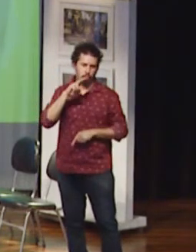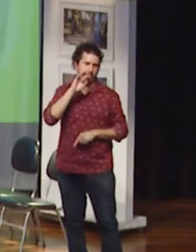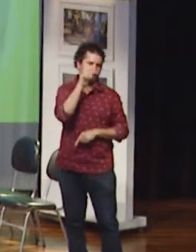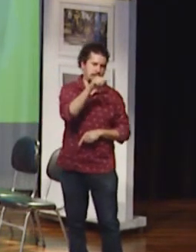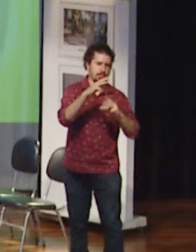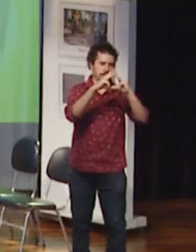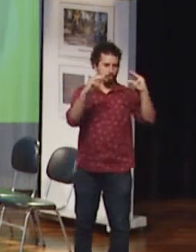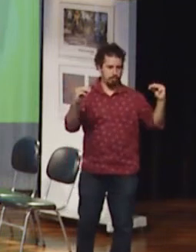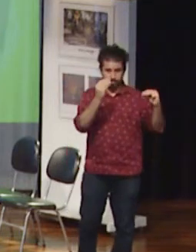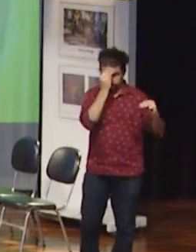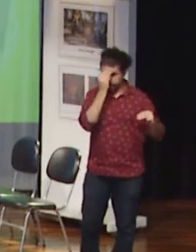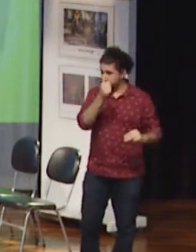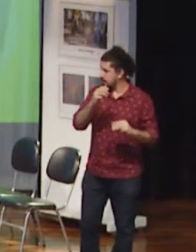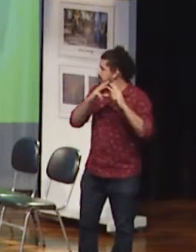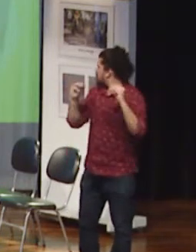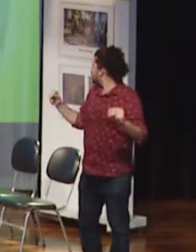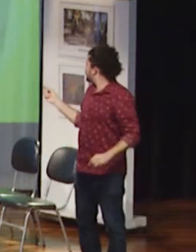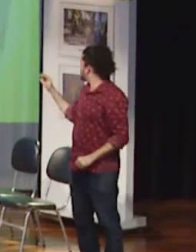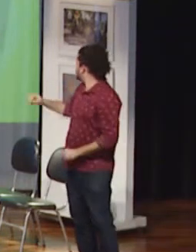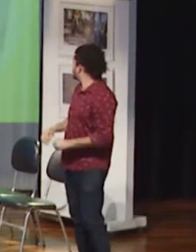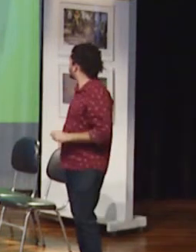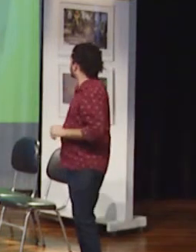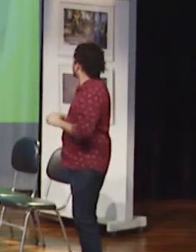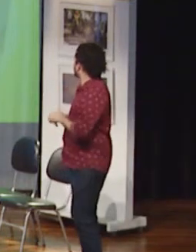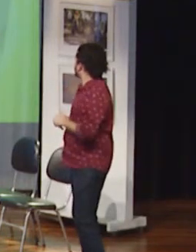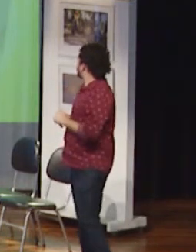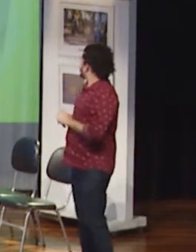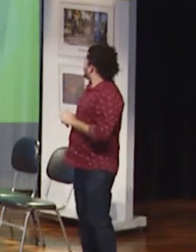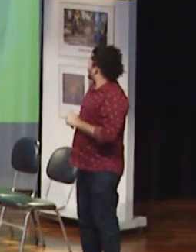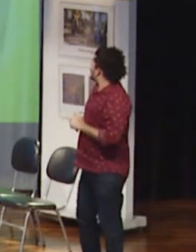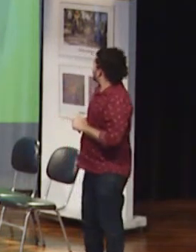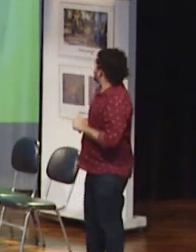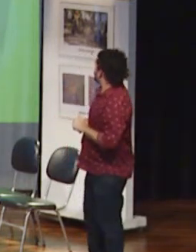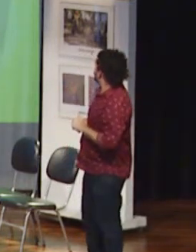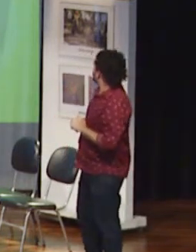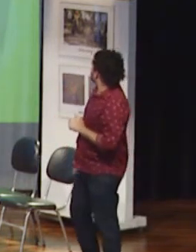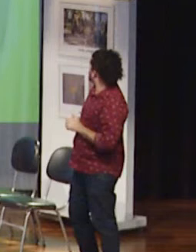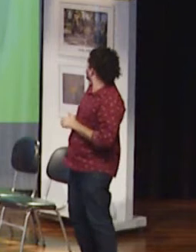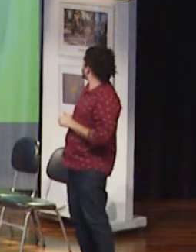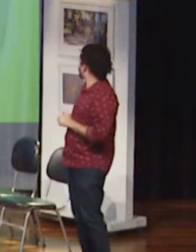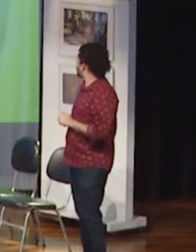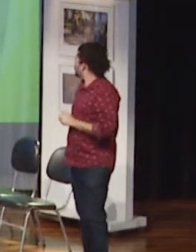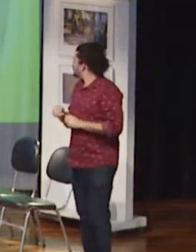eu nunca usei o LMS, eu uso mais o Moodle, entendeu? Aí eu consigo usar mais